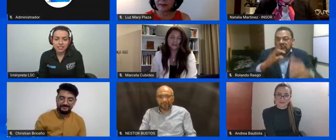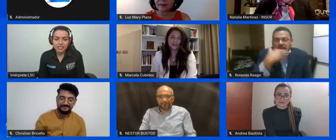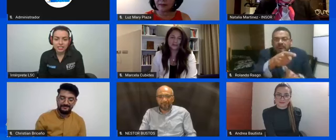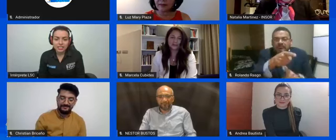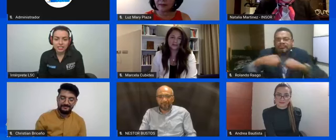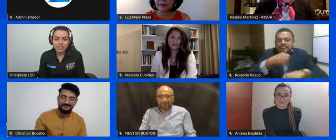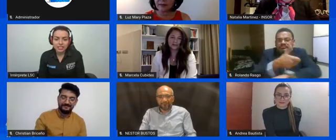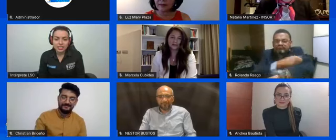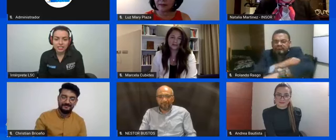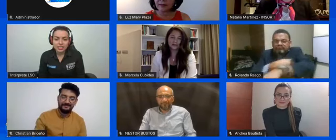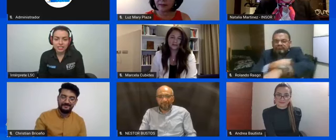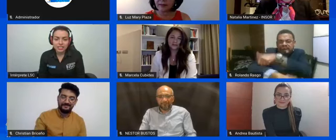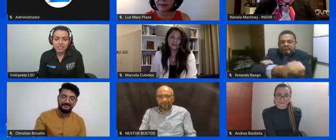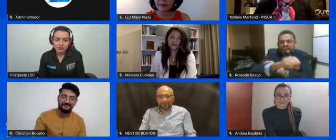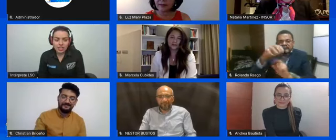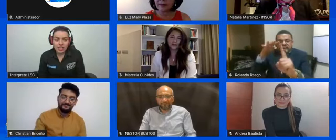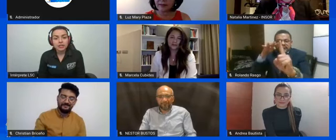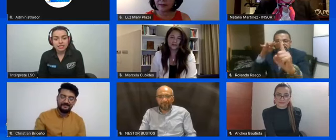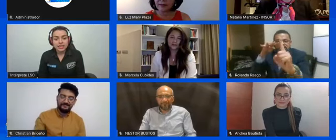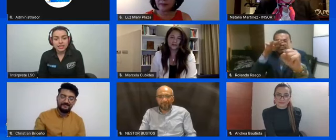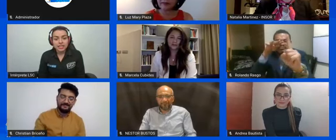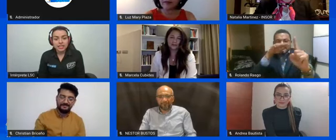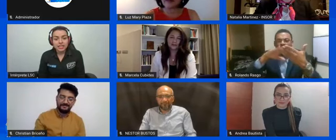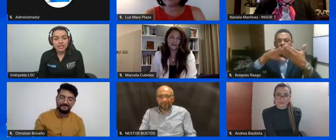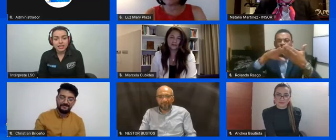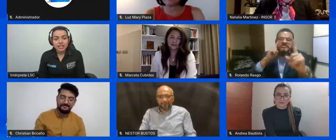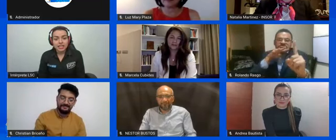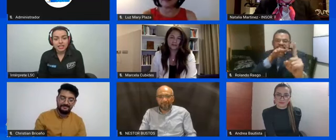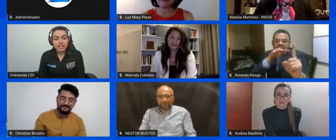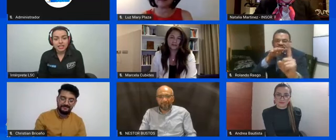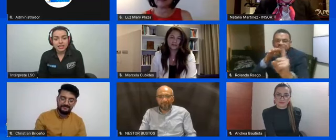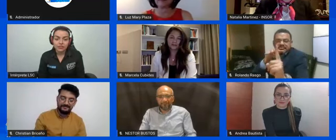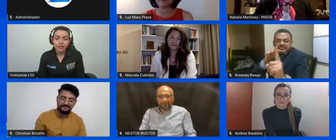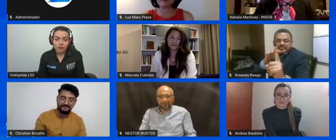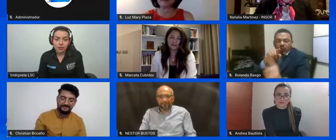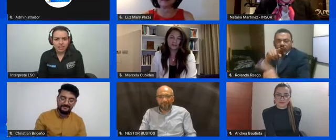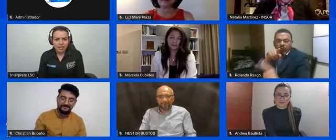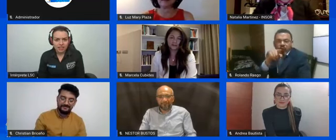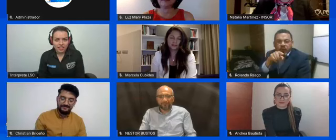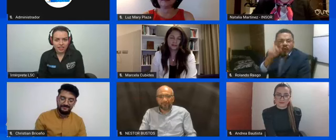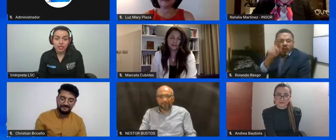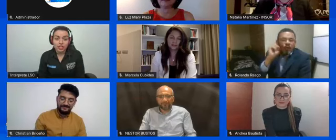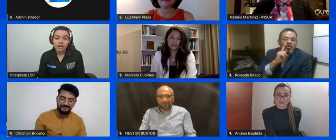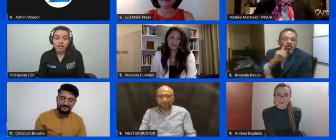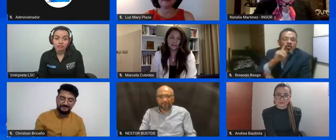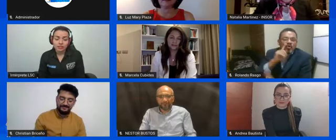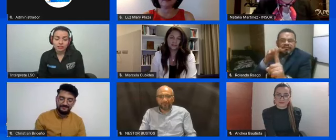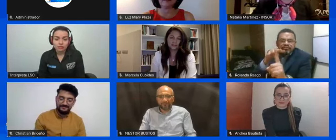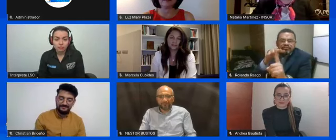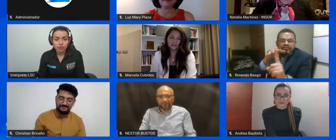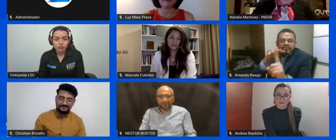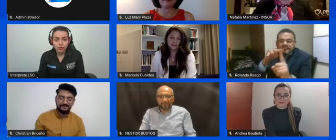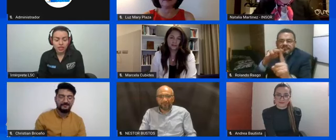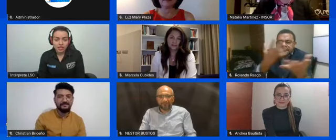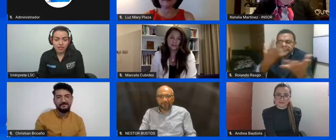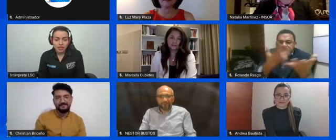del otro y pues eso hizo que ella pudiese aprender la lengua de señas, se pusiera las